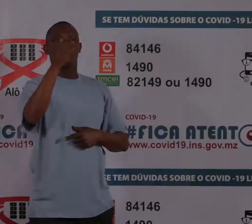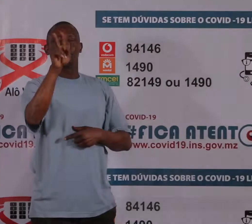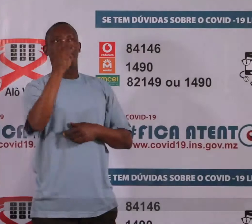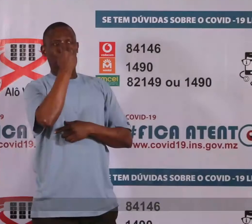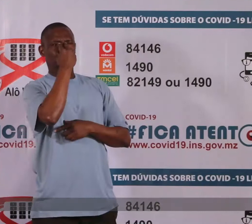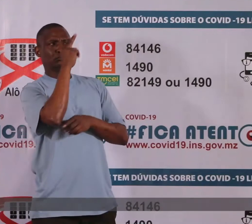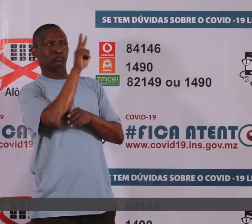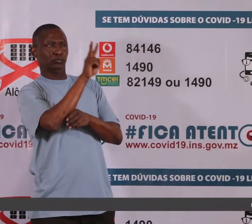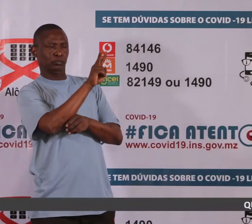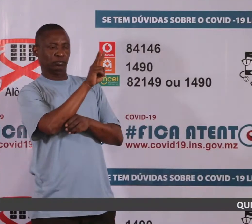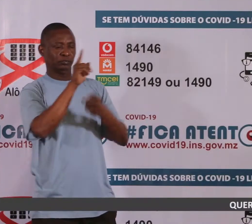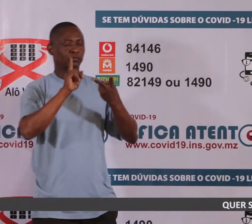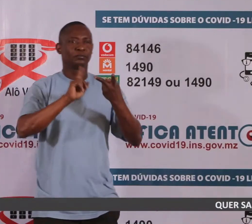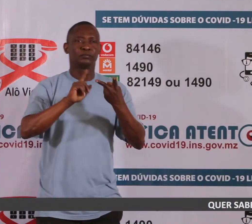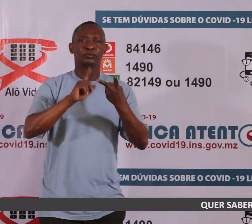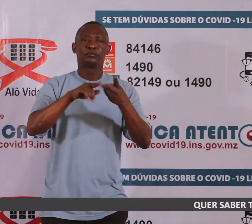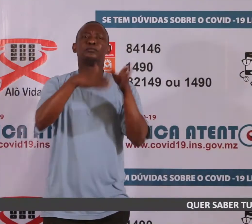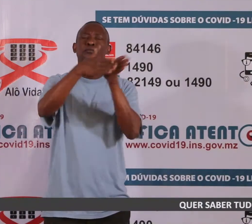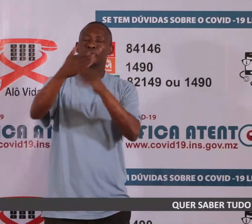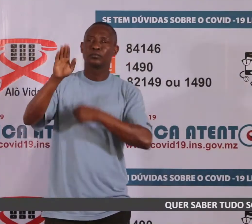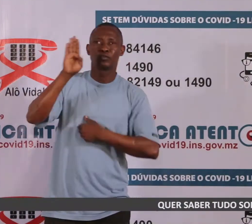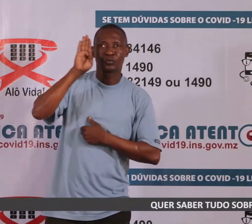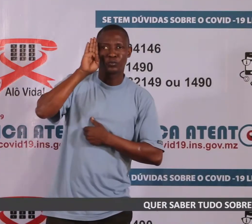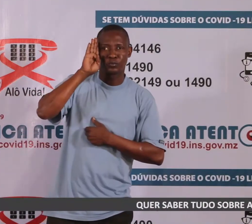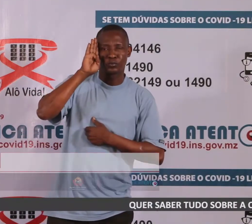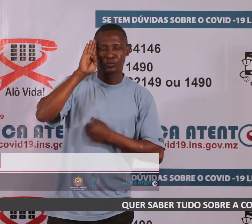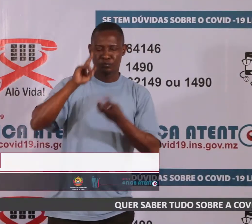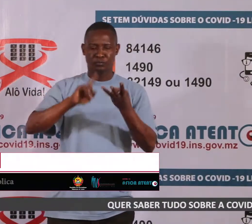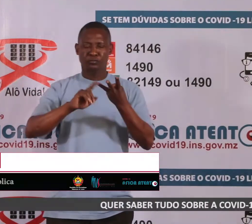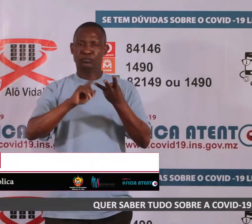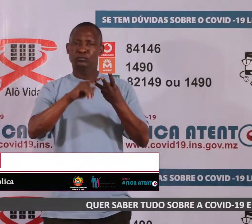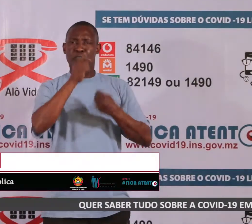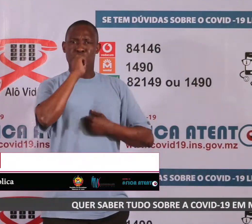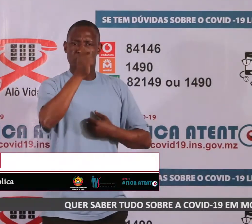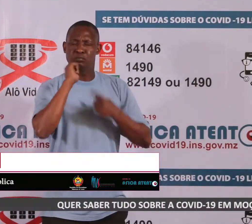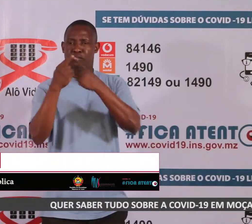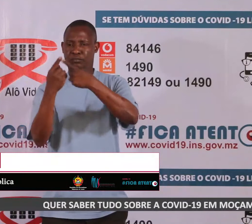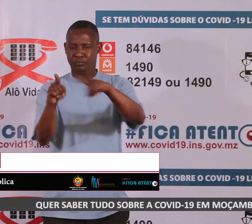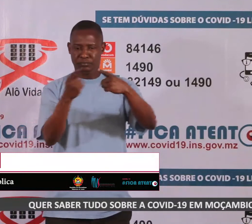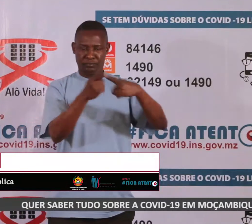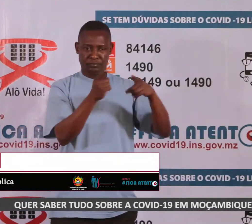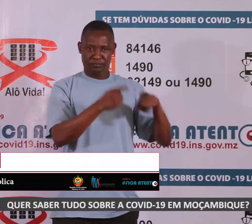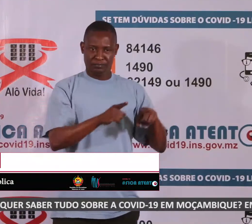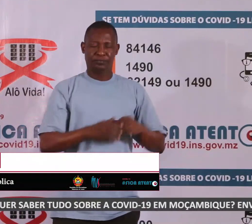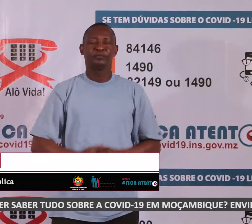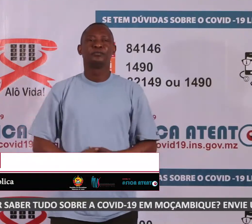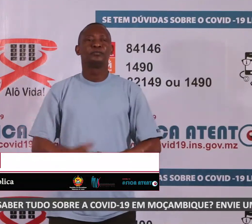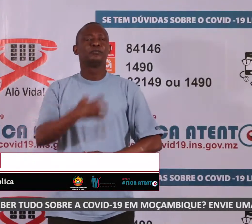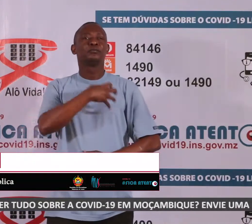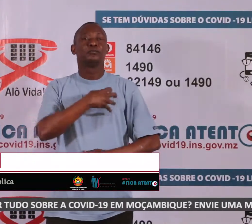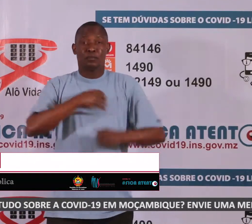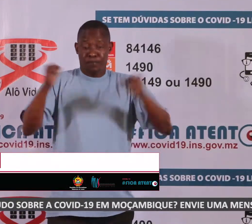em nome do Ministério da Saúde, vamos iniciar a comunicação da informação relativa à evolução da pandemia do